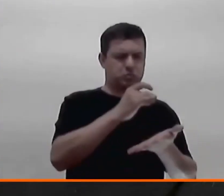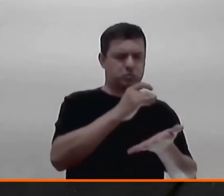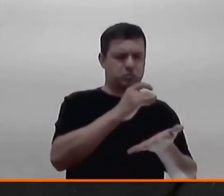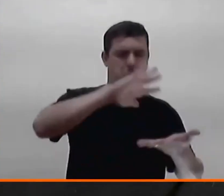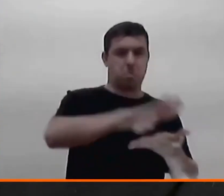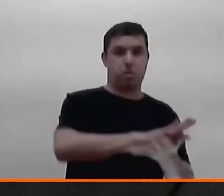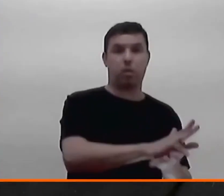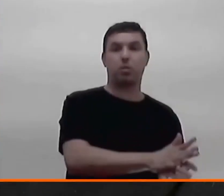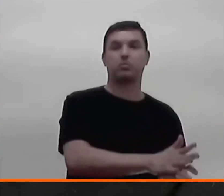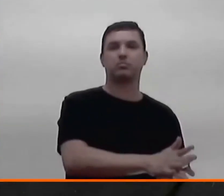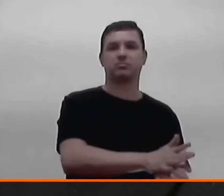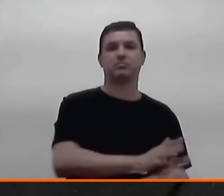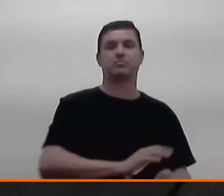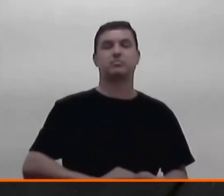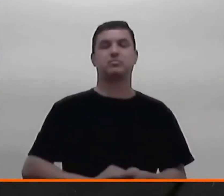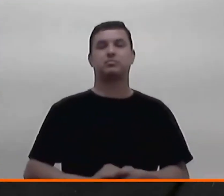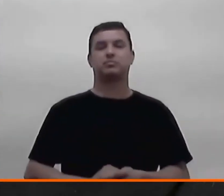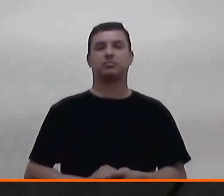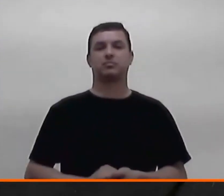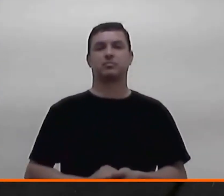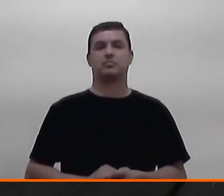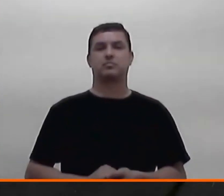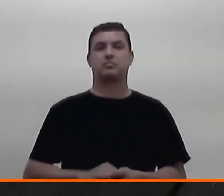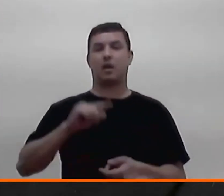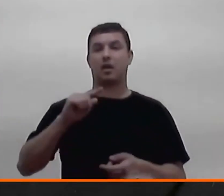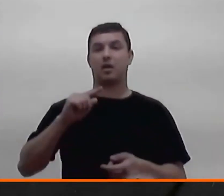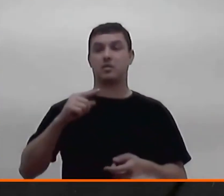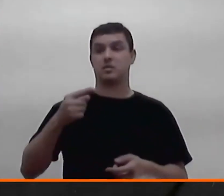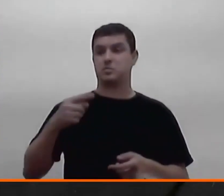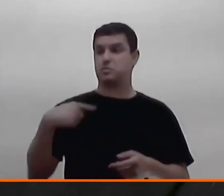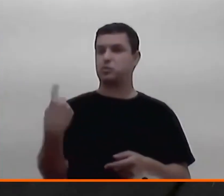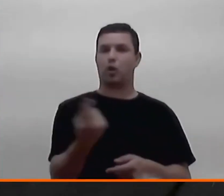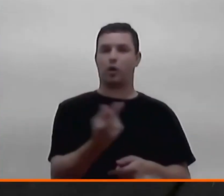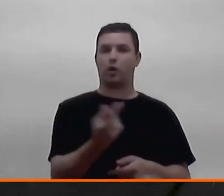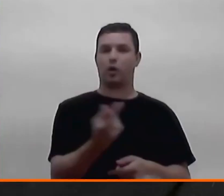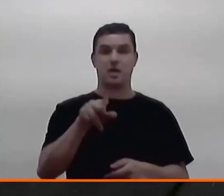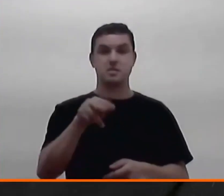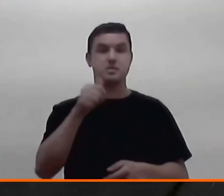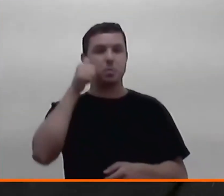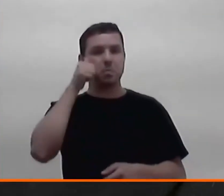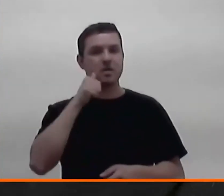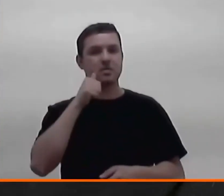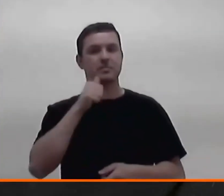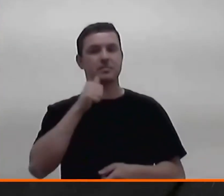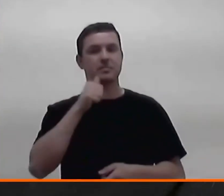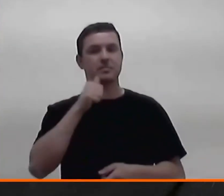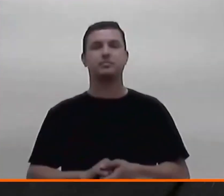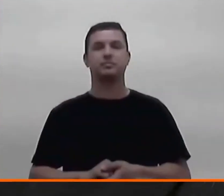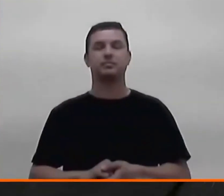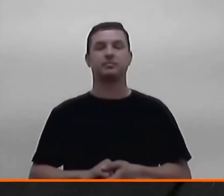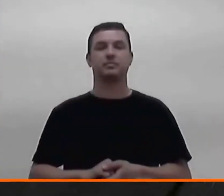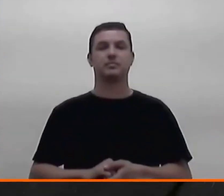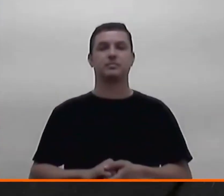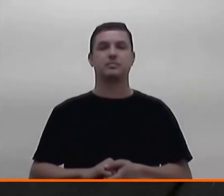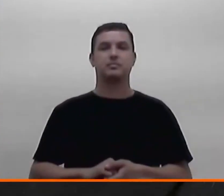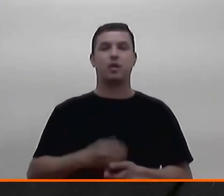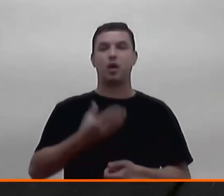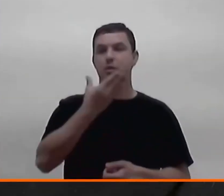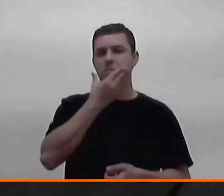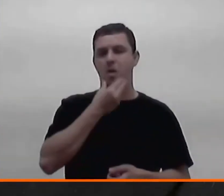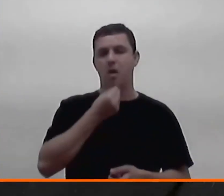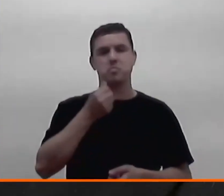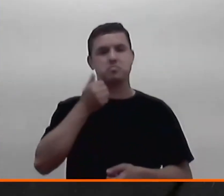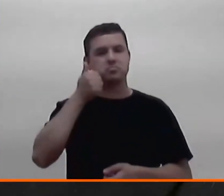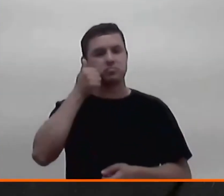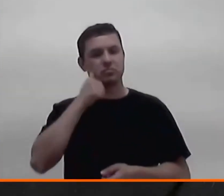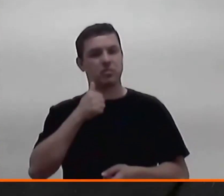assim, disseram: és nossa irmã. Irmão é um relacionamento de